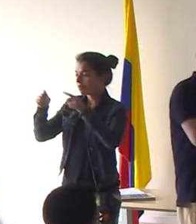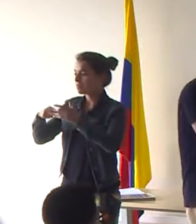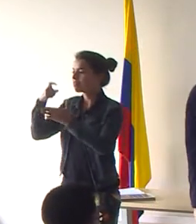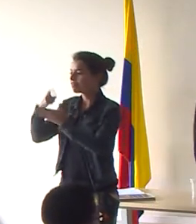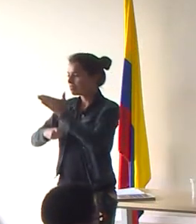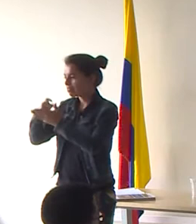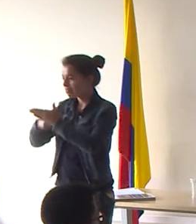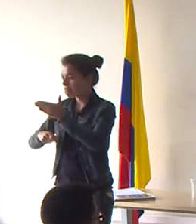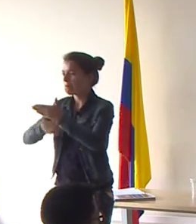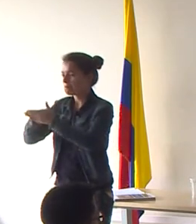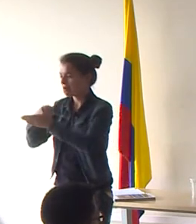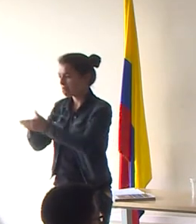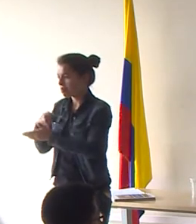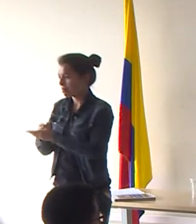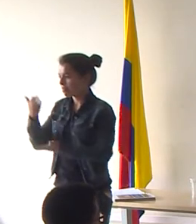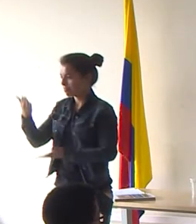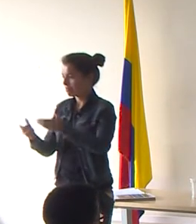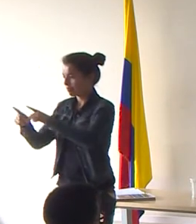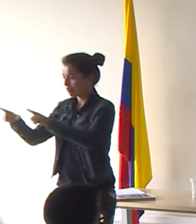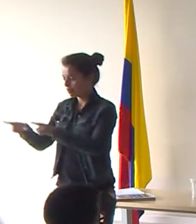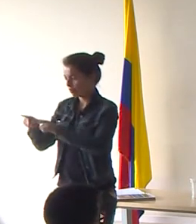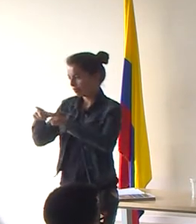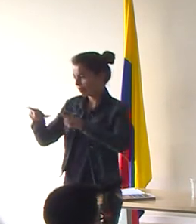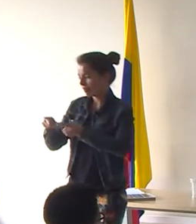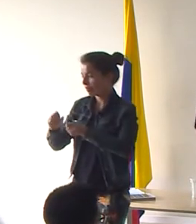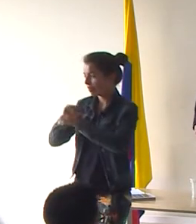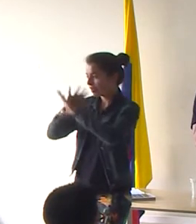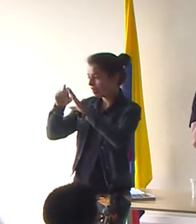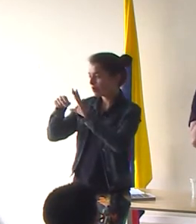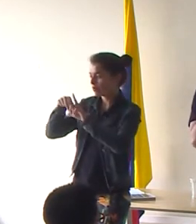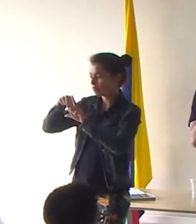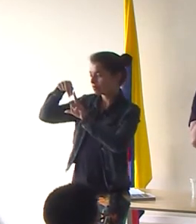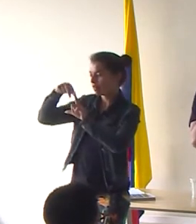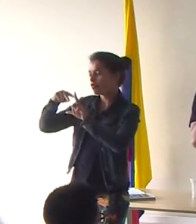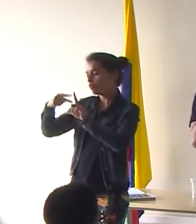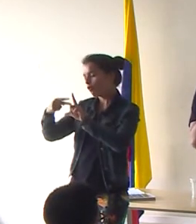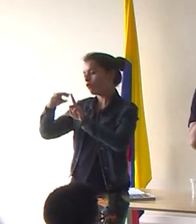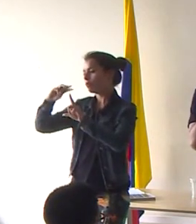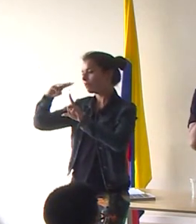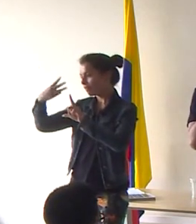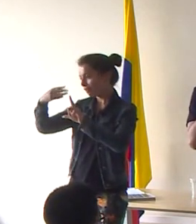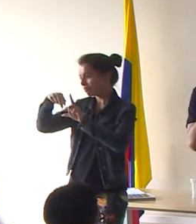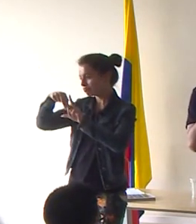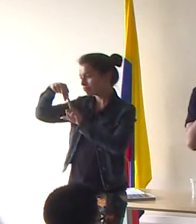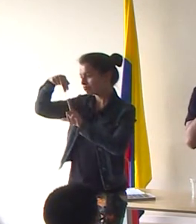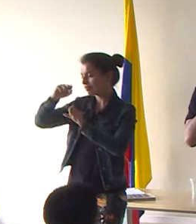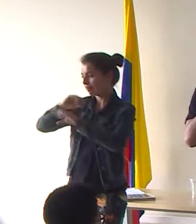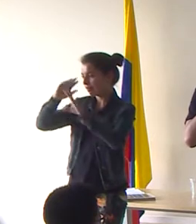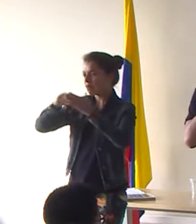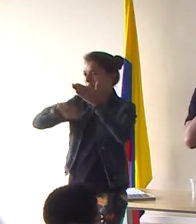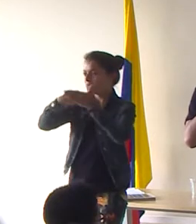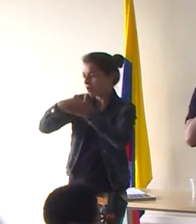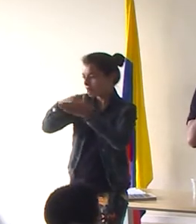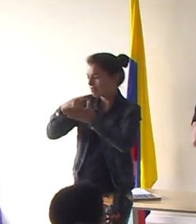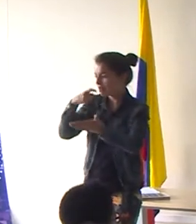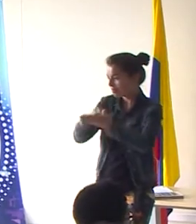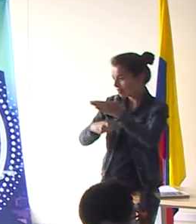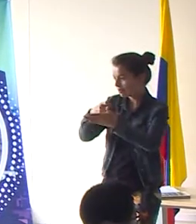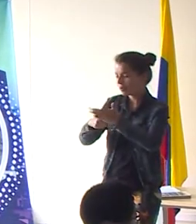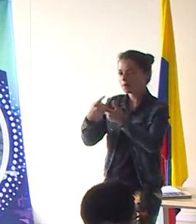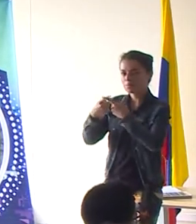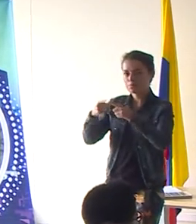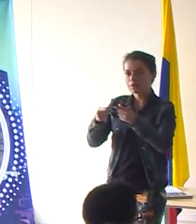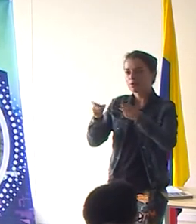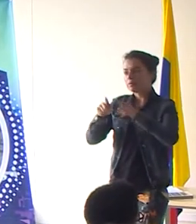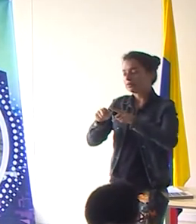impuestos por parte de estas personas todavía tenemos un estrato 2 y 3 que contribuye mucho más que lo que paga un